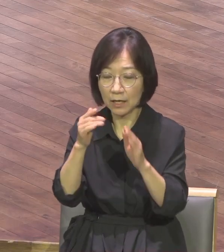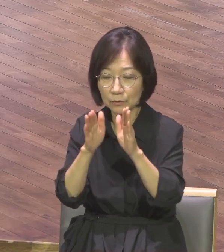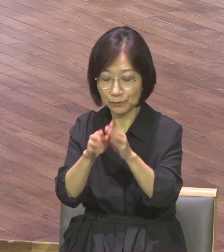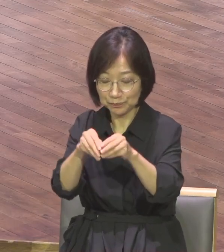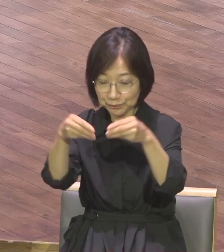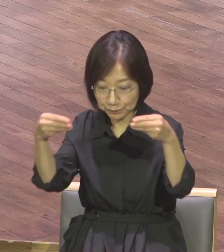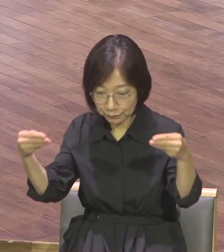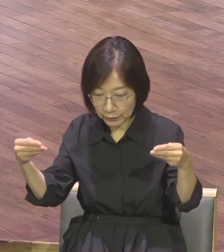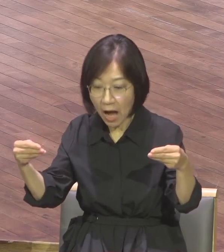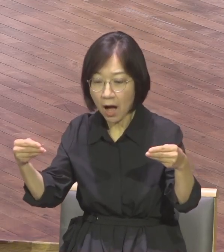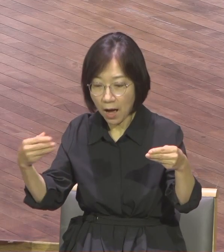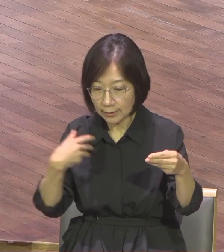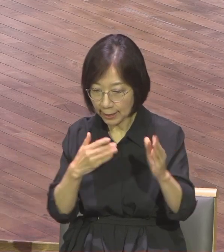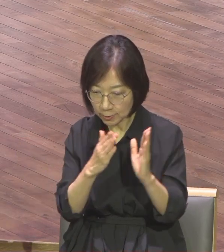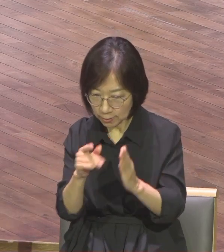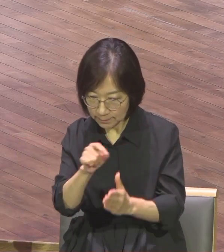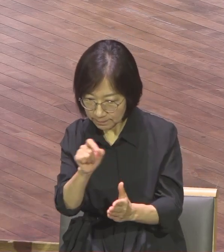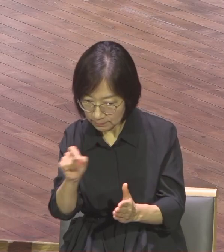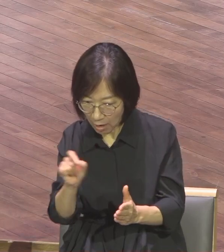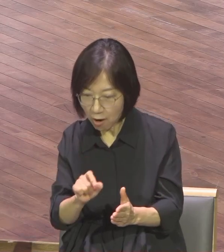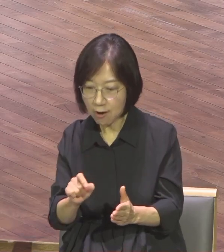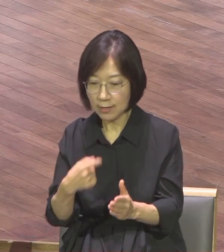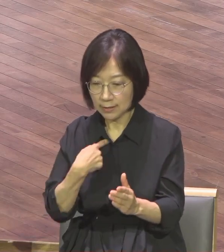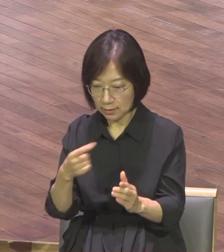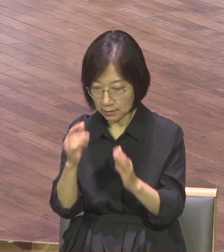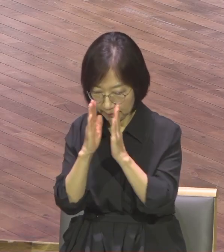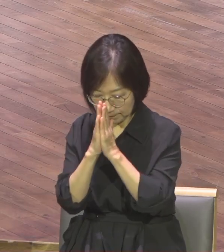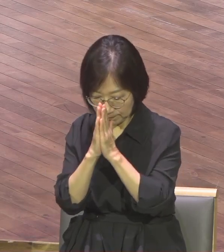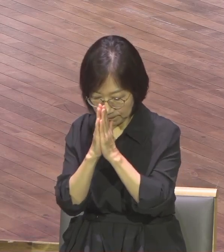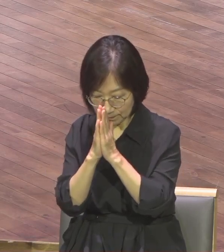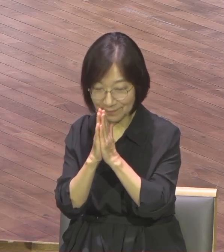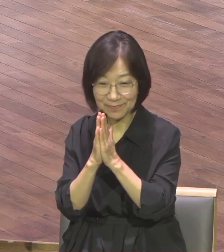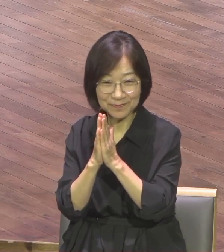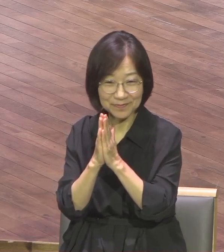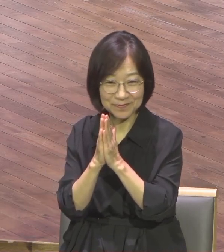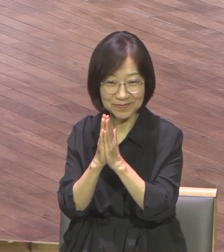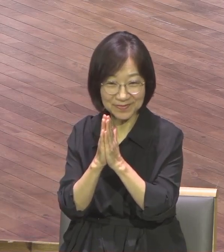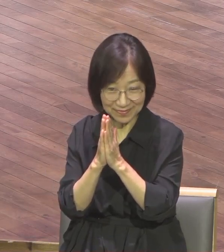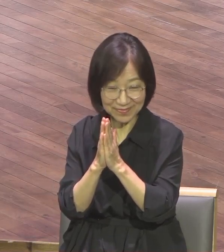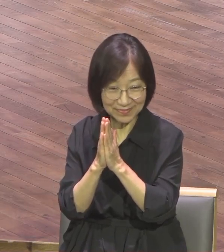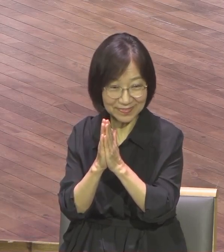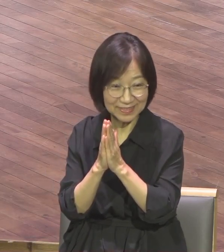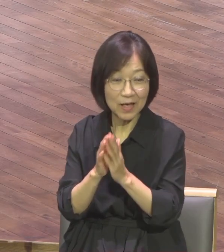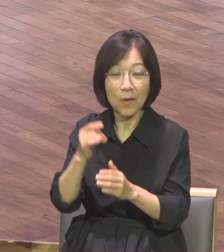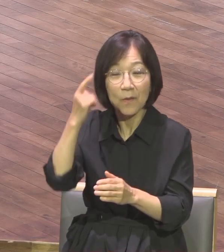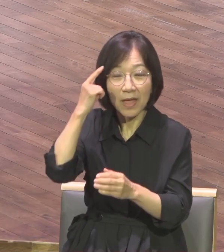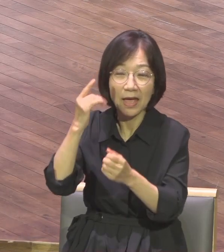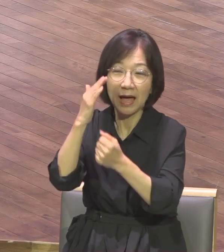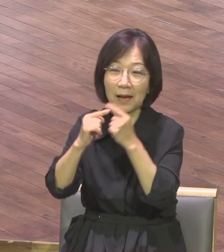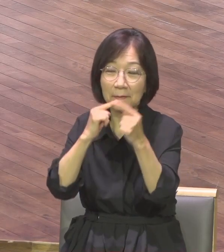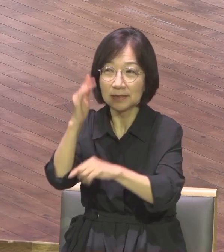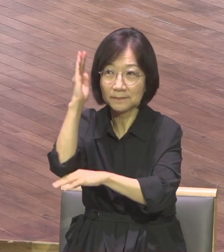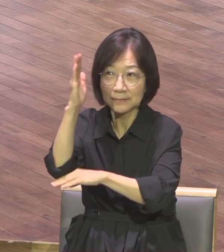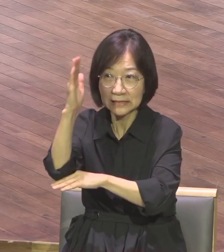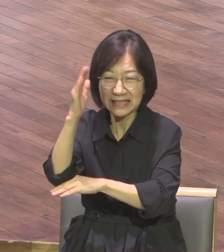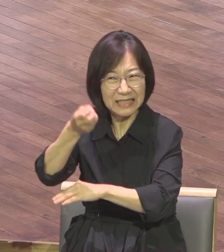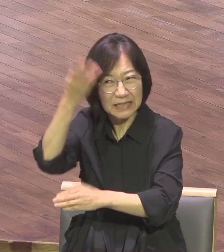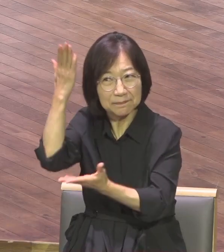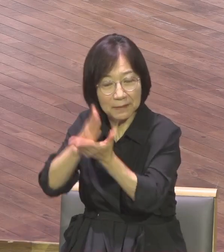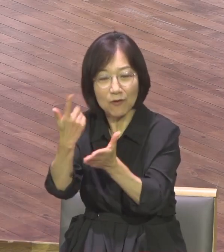자꾸 기도하면 펼치면 그런 장로들이 있어요 기도 노트가 딱 해서 이 전부 설교를 정리한 거예요 그거 기도하는